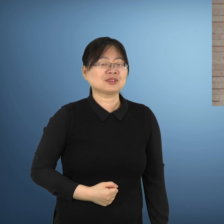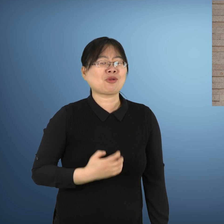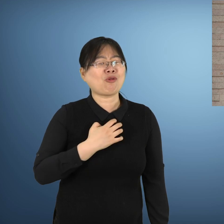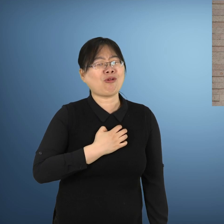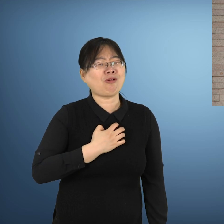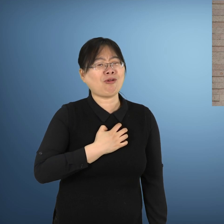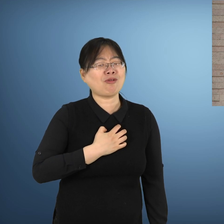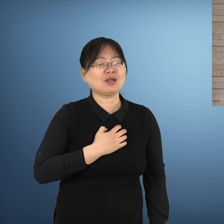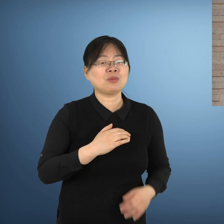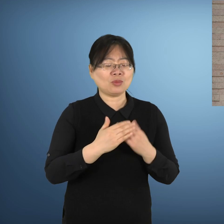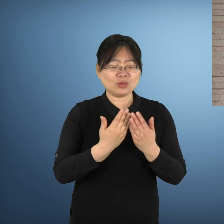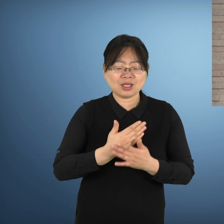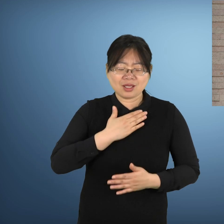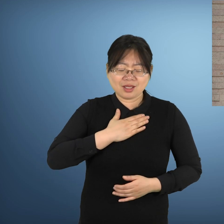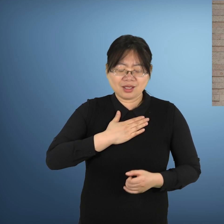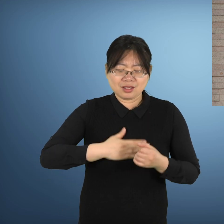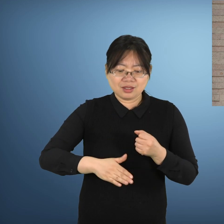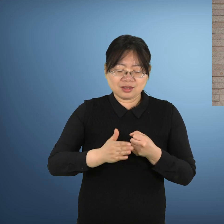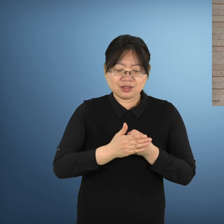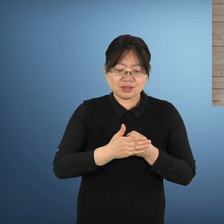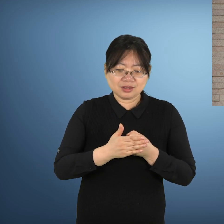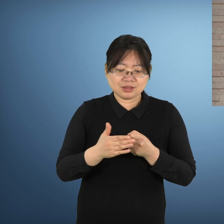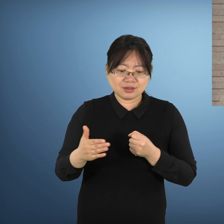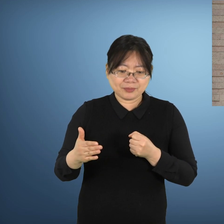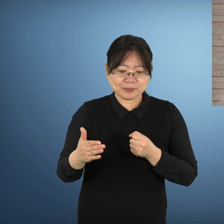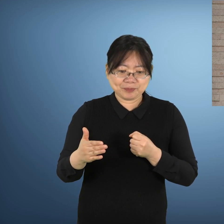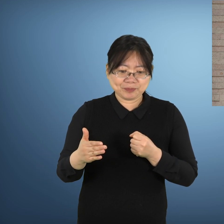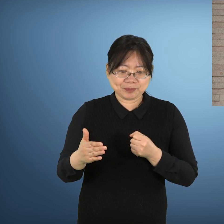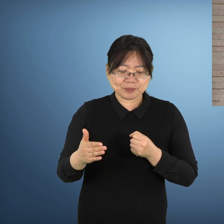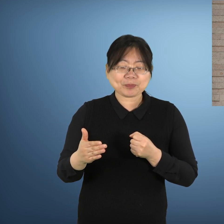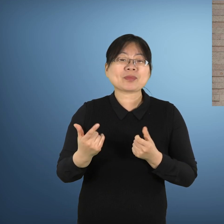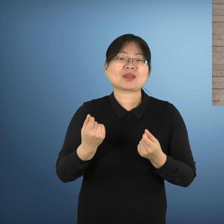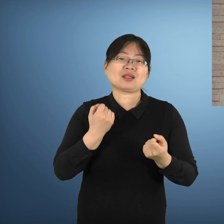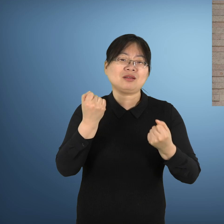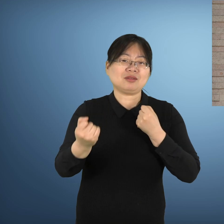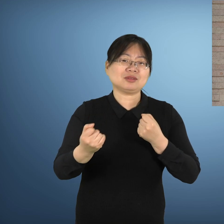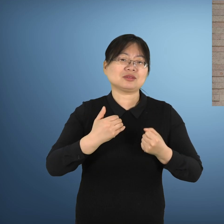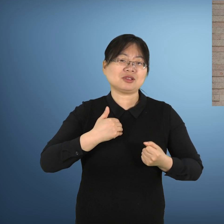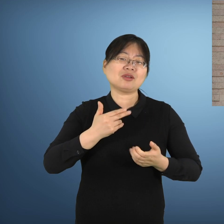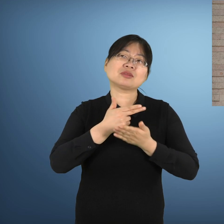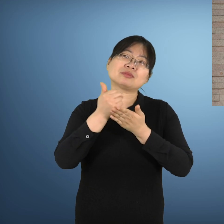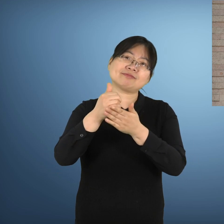모든 것을 아시오매 그래도 저 주님 사랑해요.